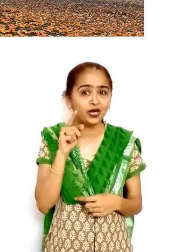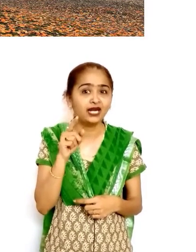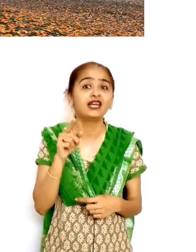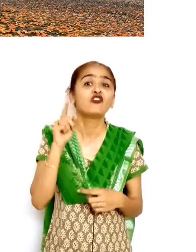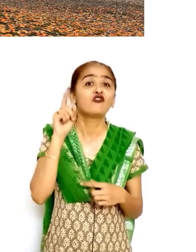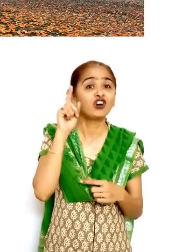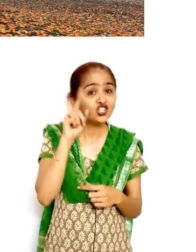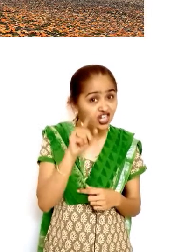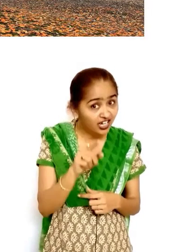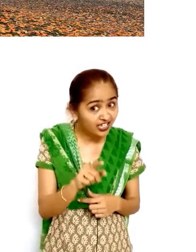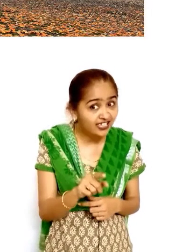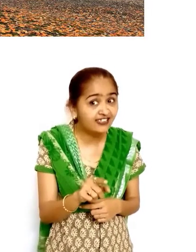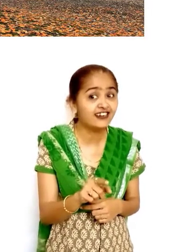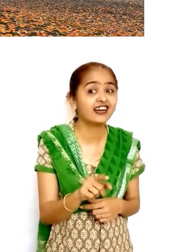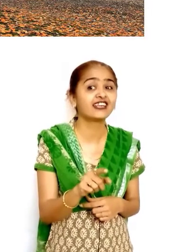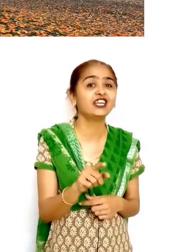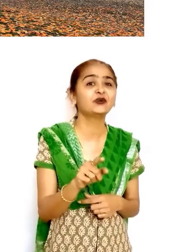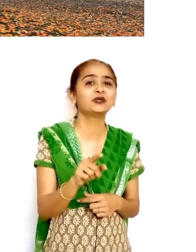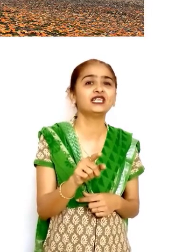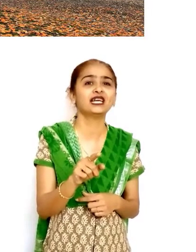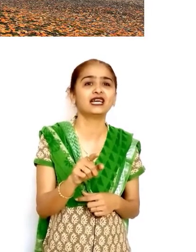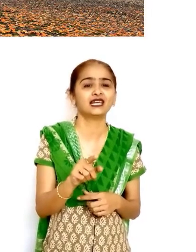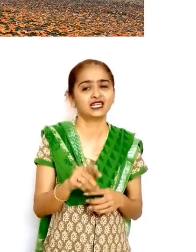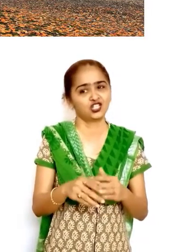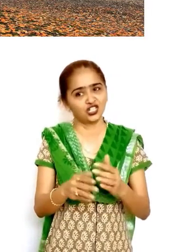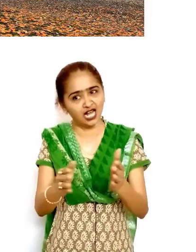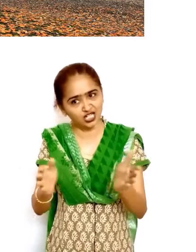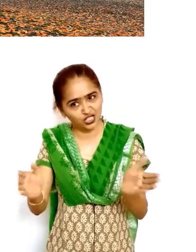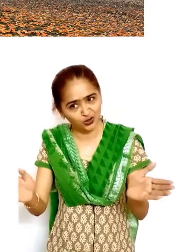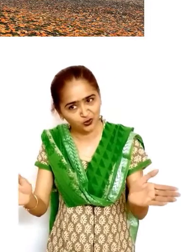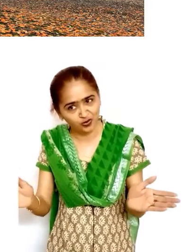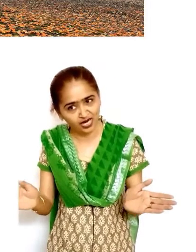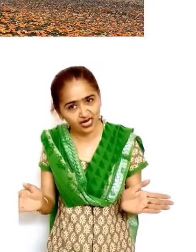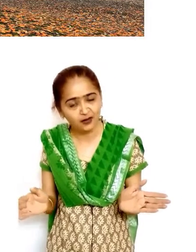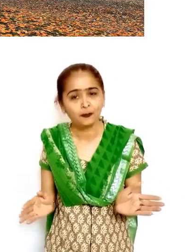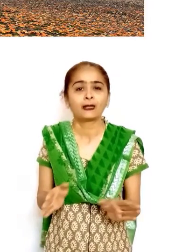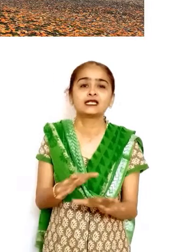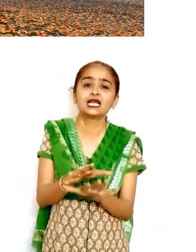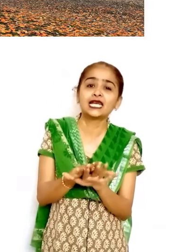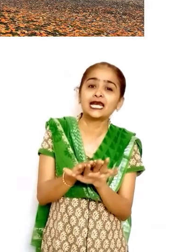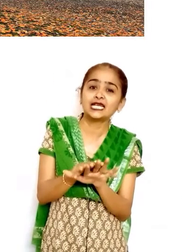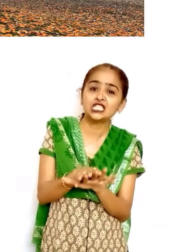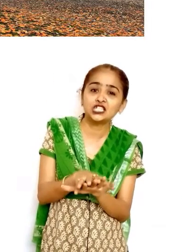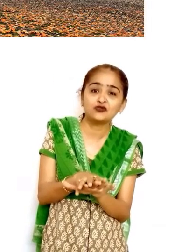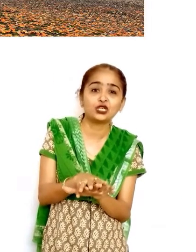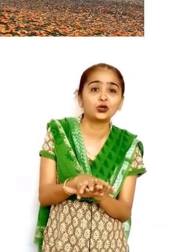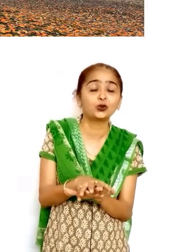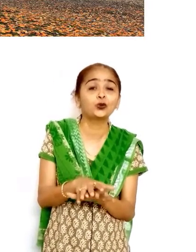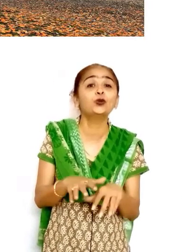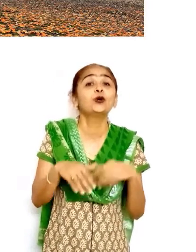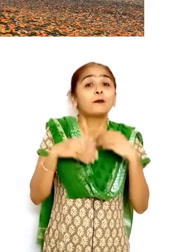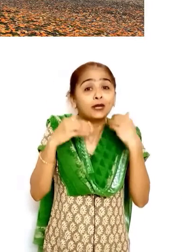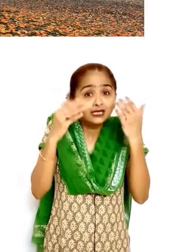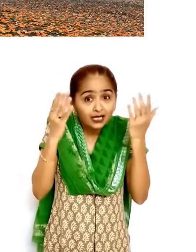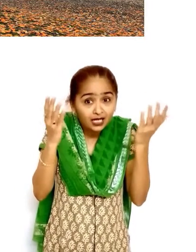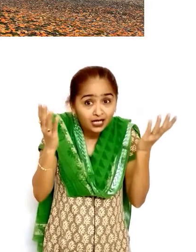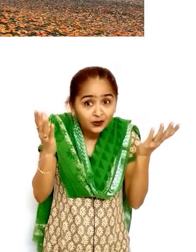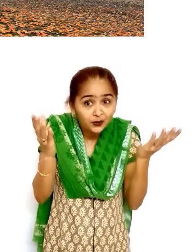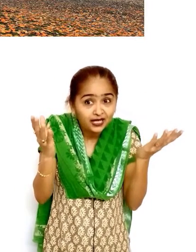में वर्षा गीत गा रही होती हैं। जलाशयों में जल के जीव जंतु प्रसन्न होते